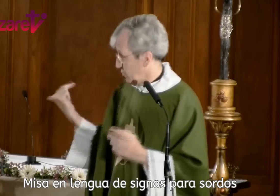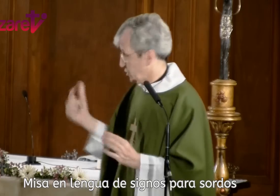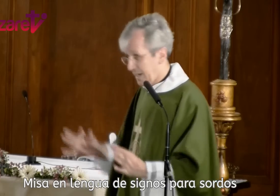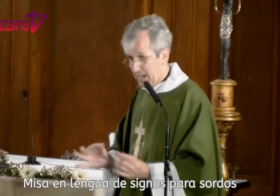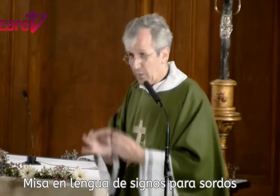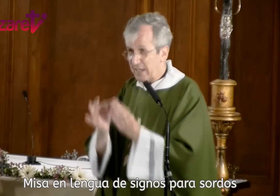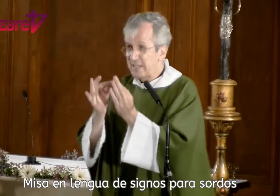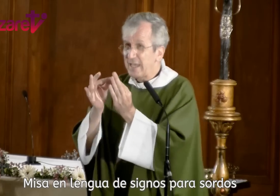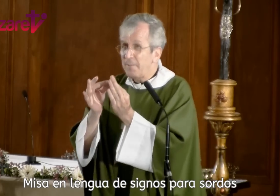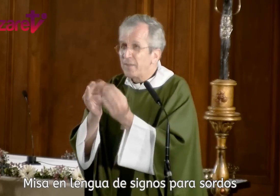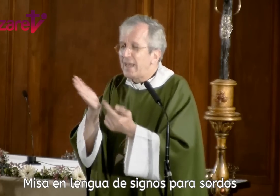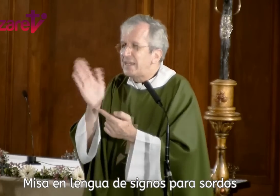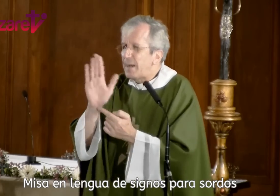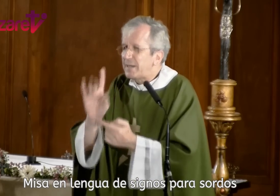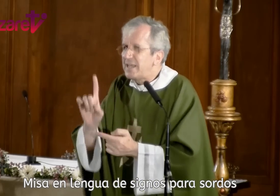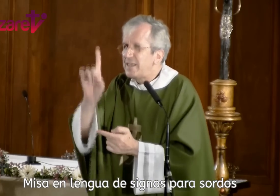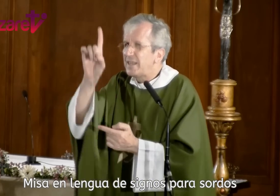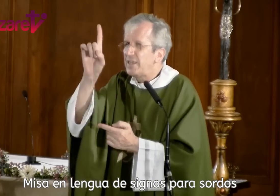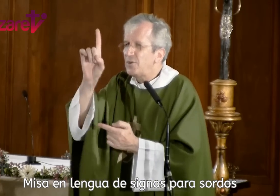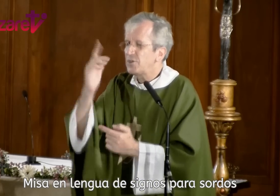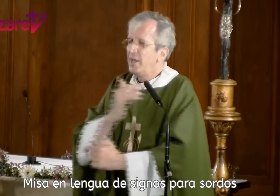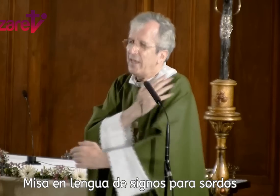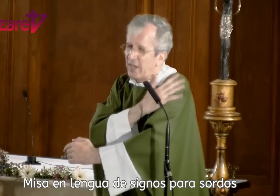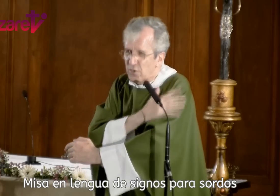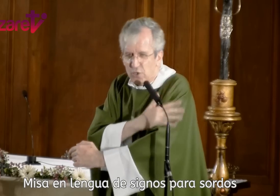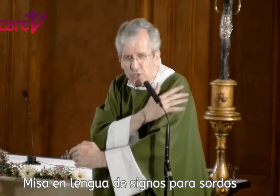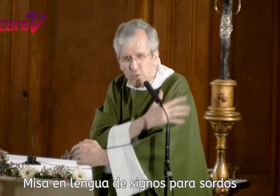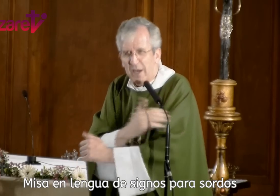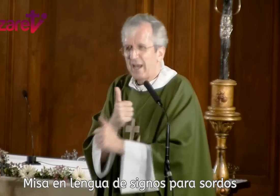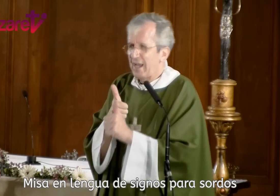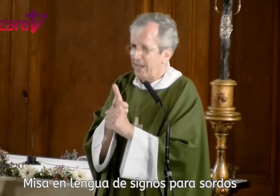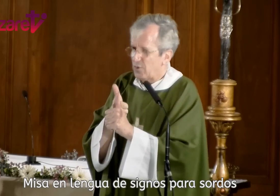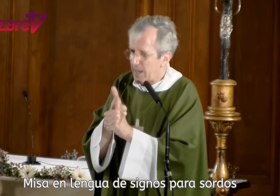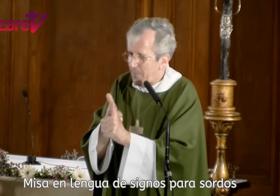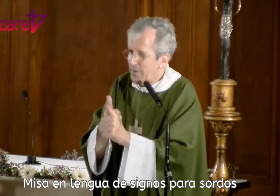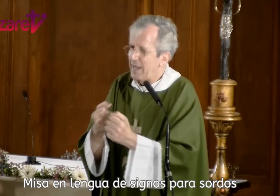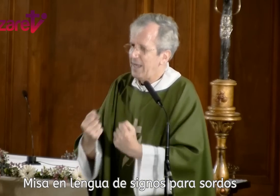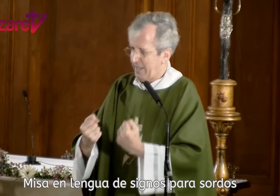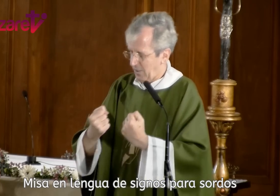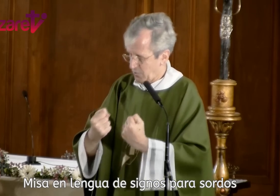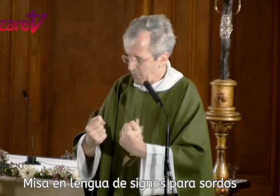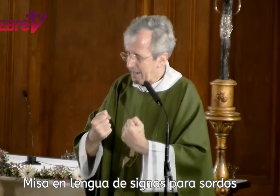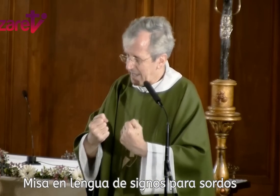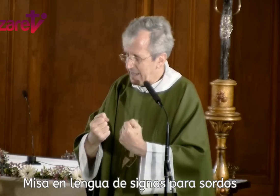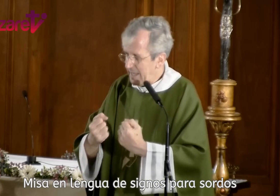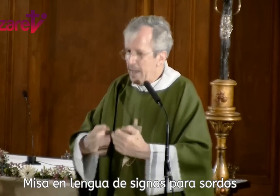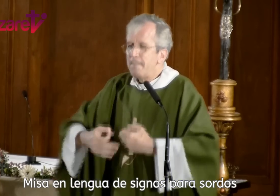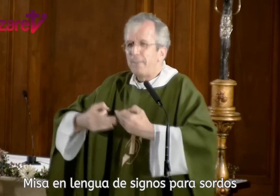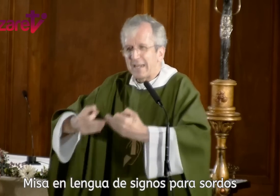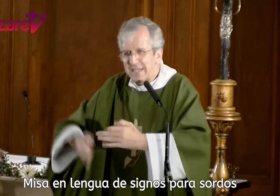descubramos en la Eucaristía esa presencia de Dios que nos consuela, que nos apoya, que nos fortalece para